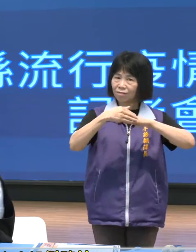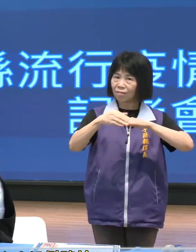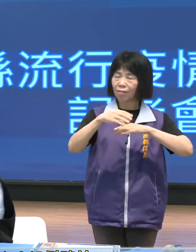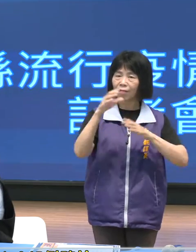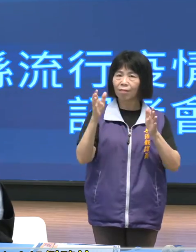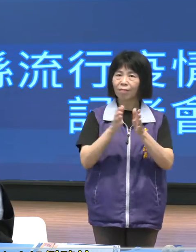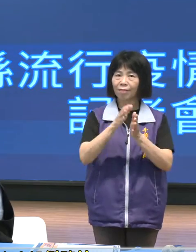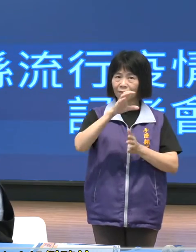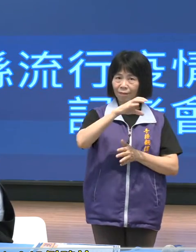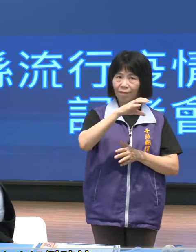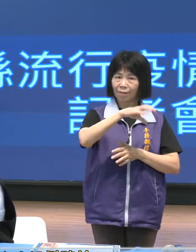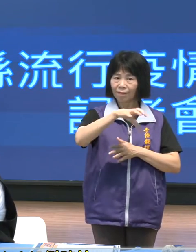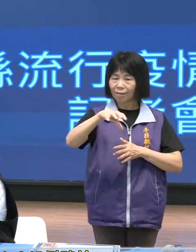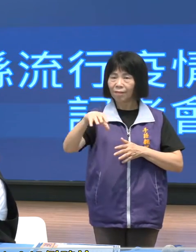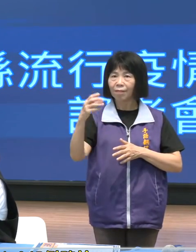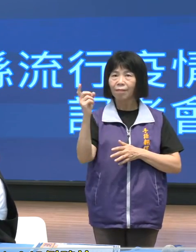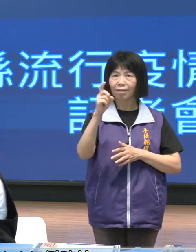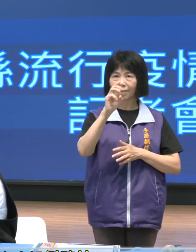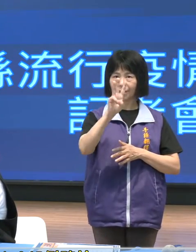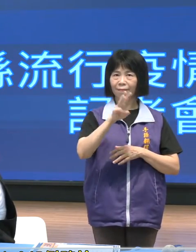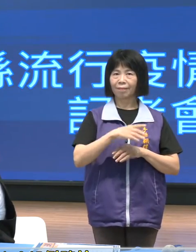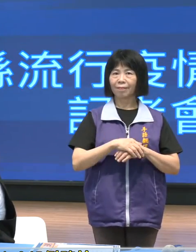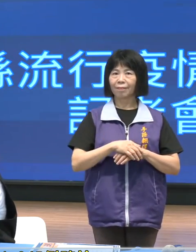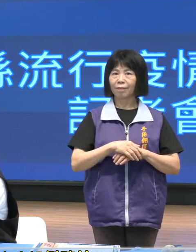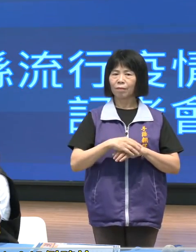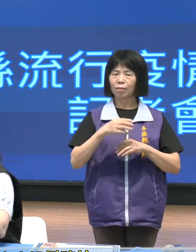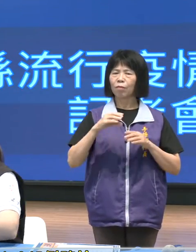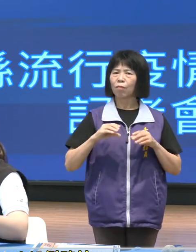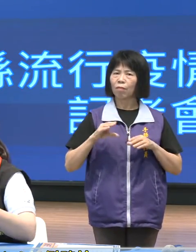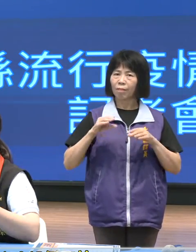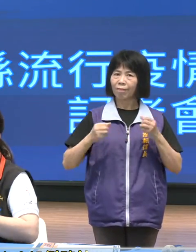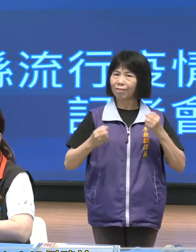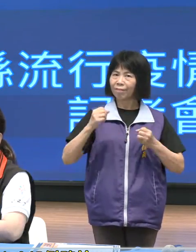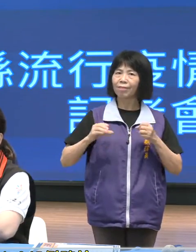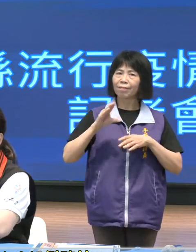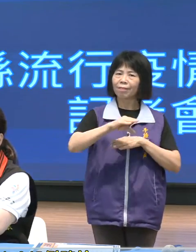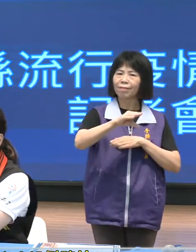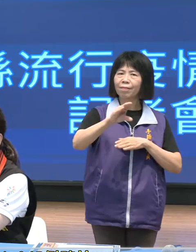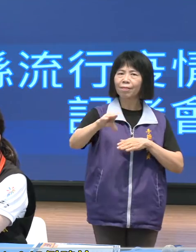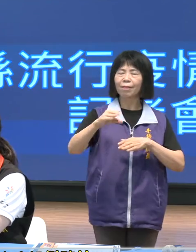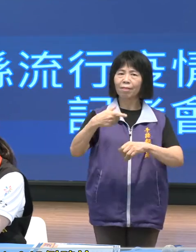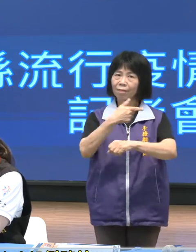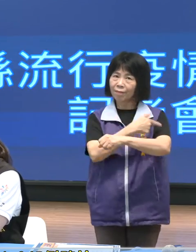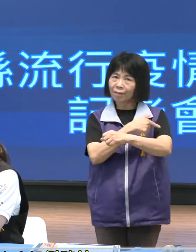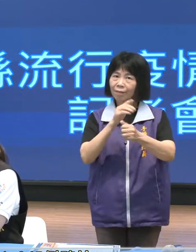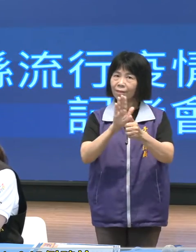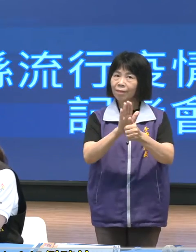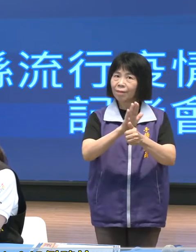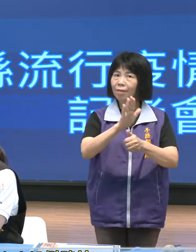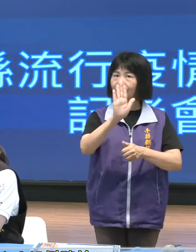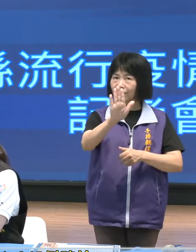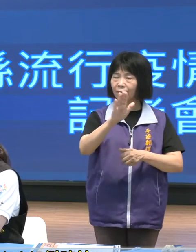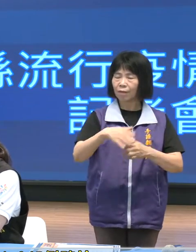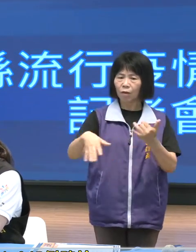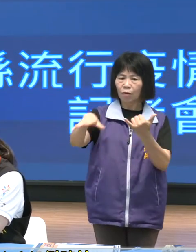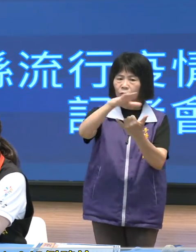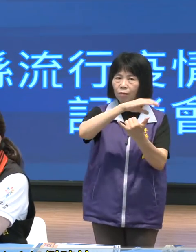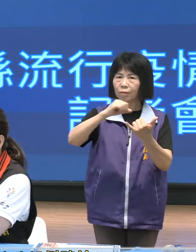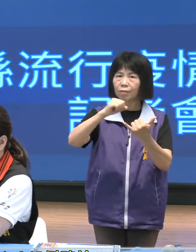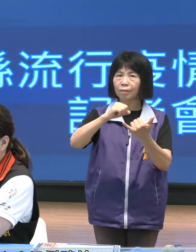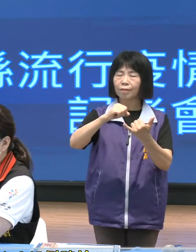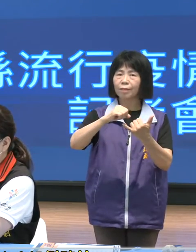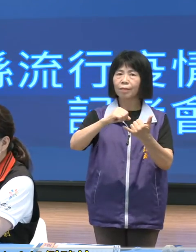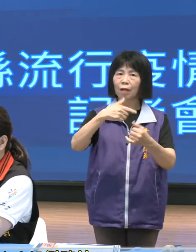们的这样子打的这个巡回医疗之后，我们可以看到全国的这